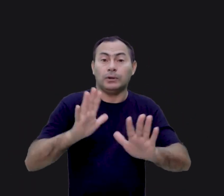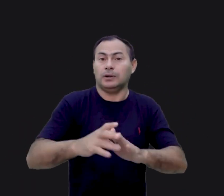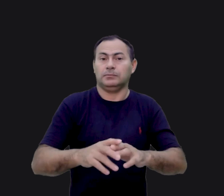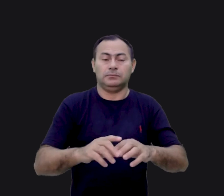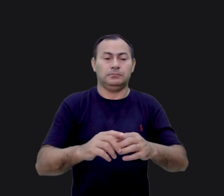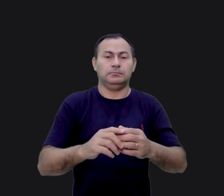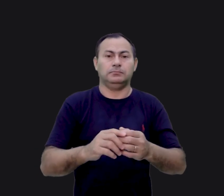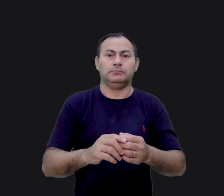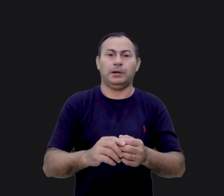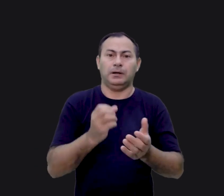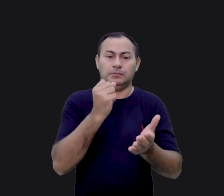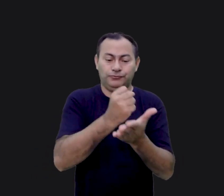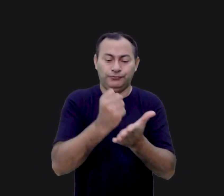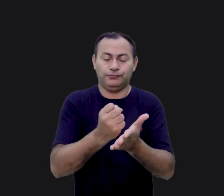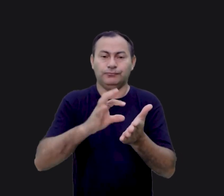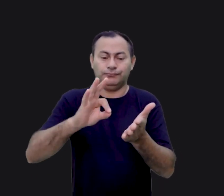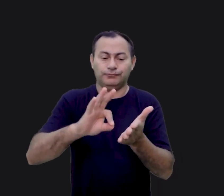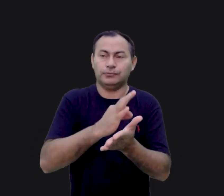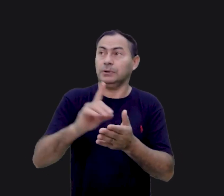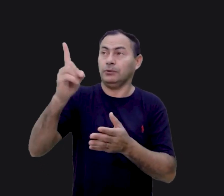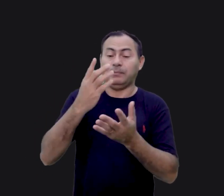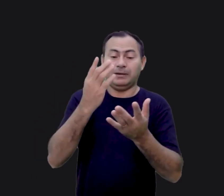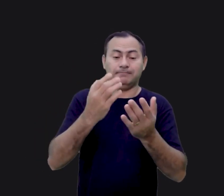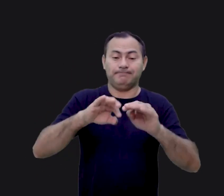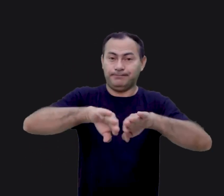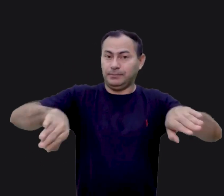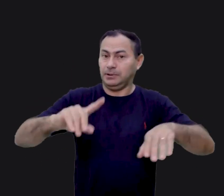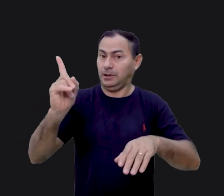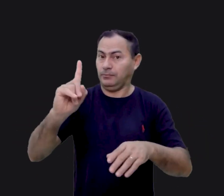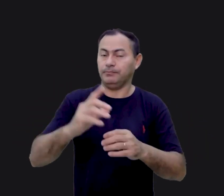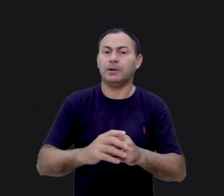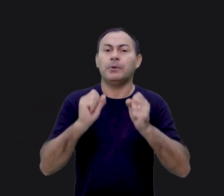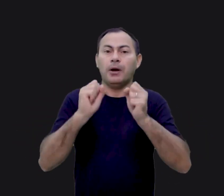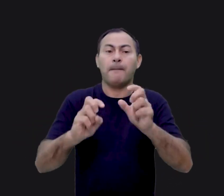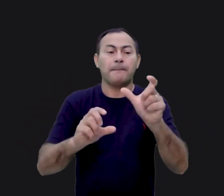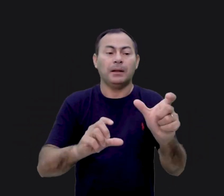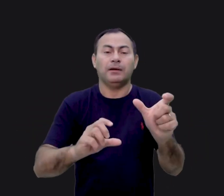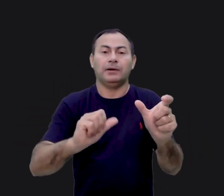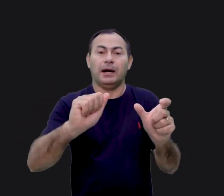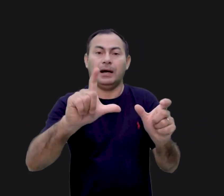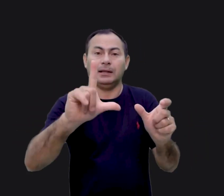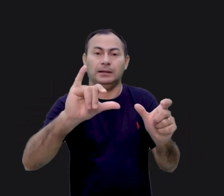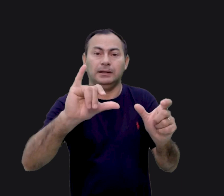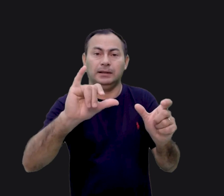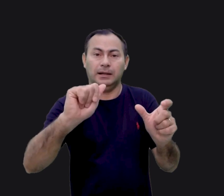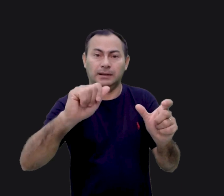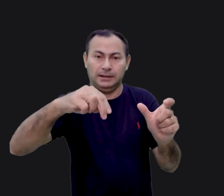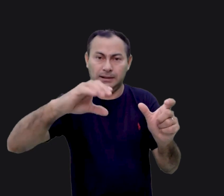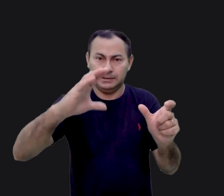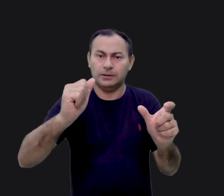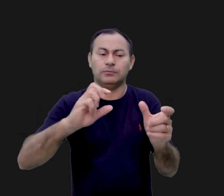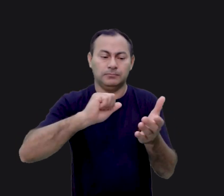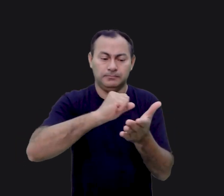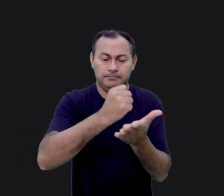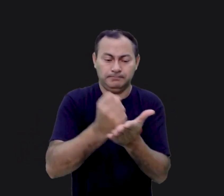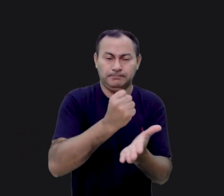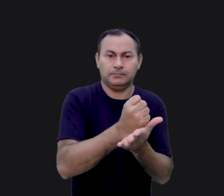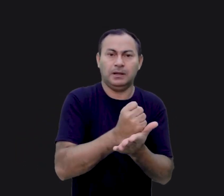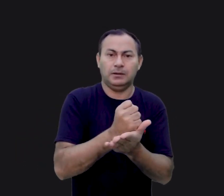muito cuidado para não quebrar o contrato com Deus nós poderíamos usar a palavra aliança uma aliança é um contrato entre Deus e